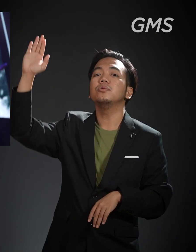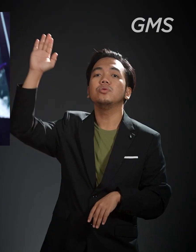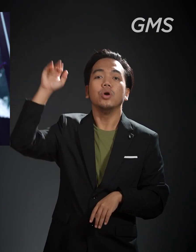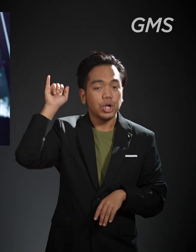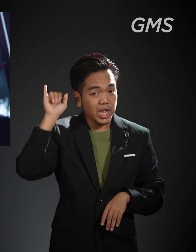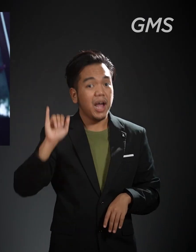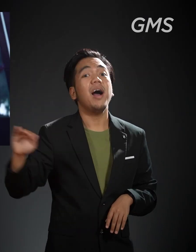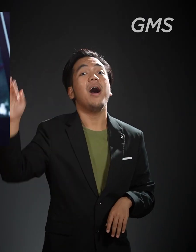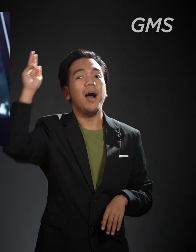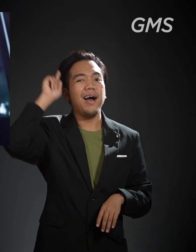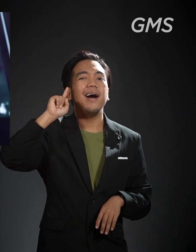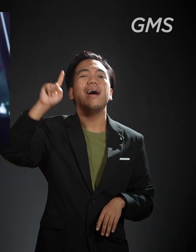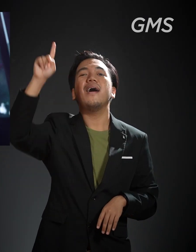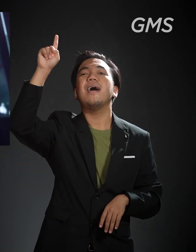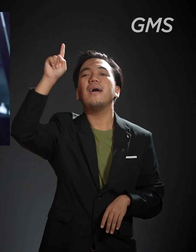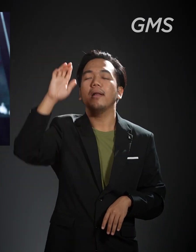kepadamu ya